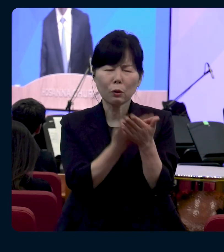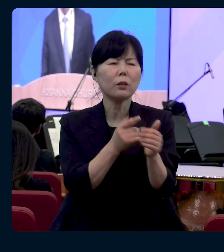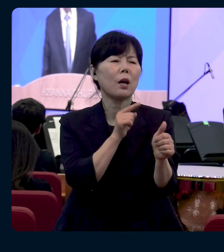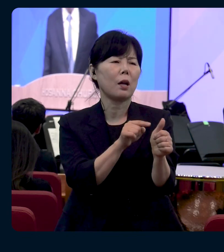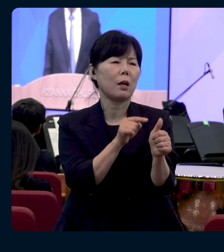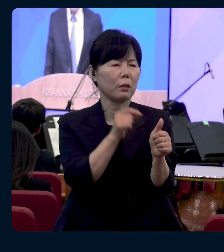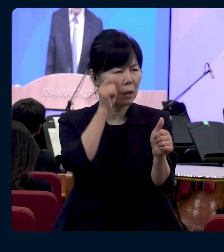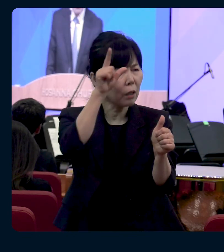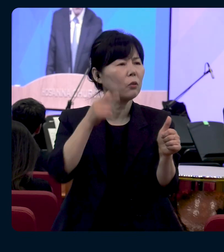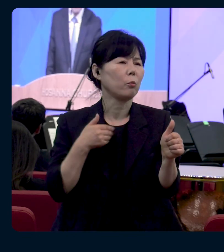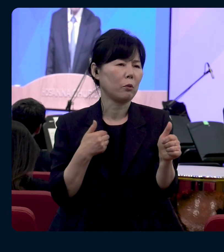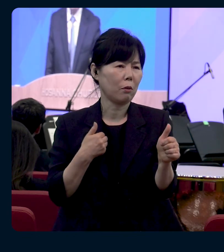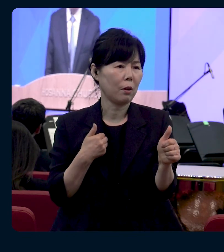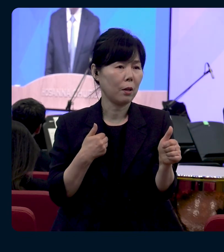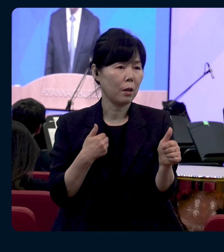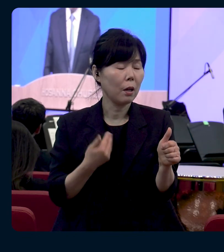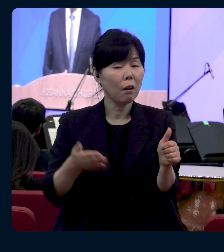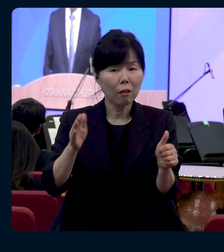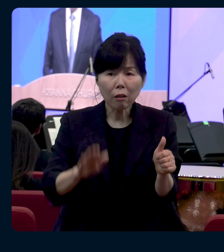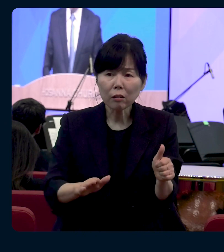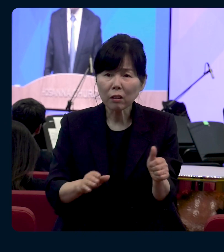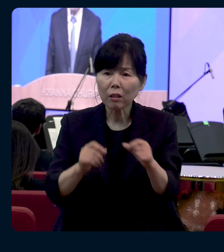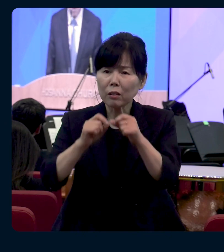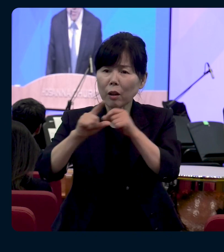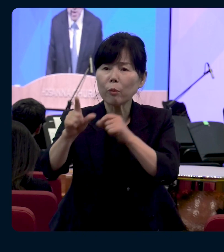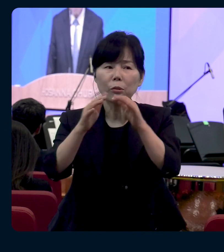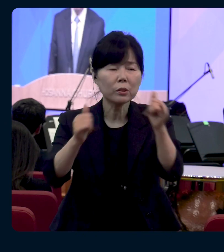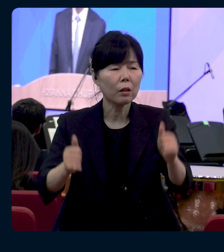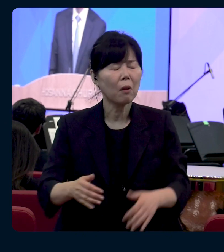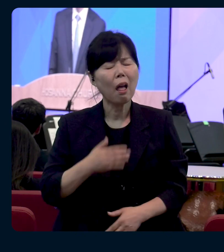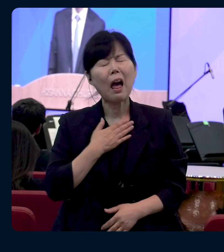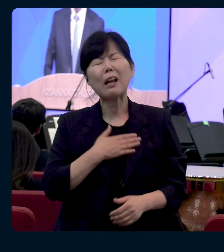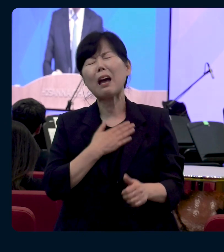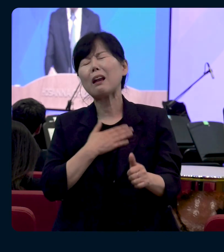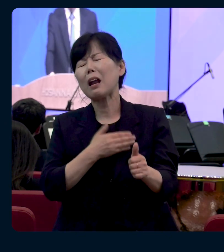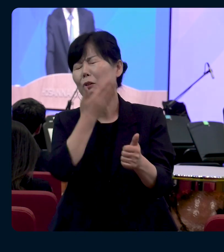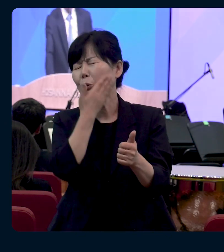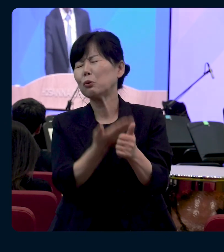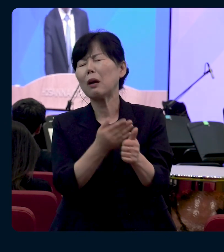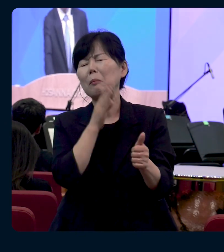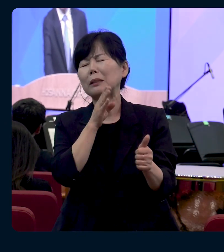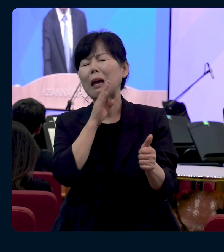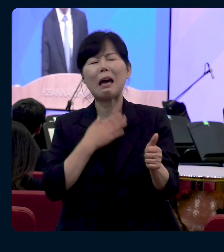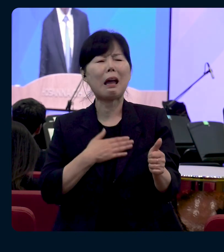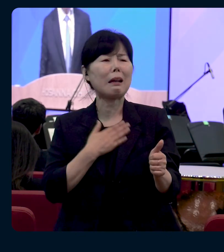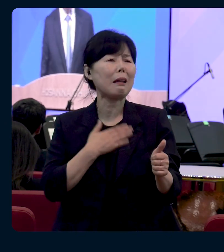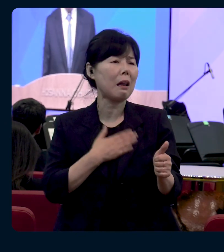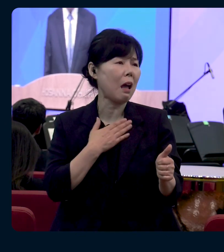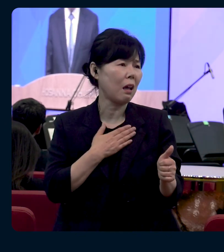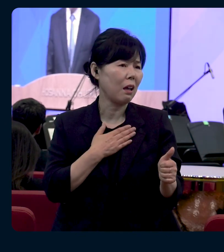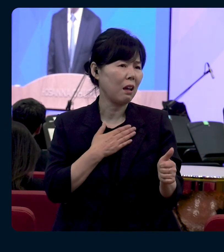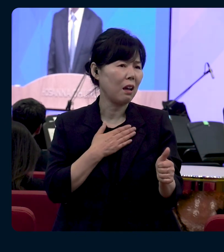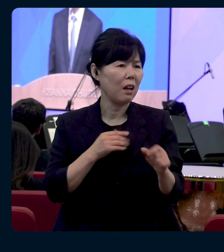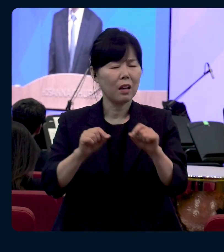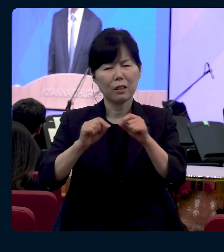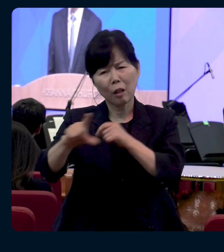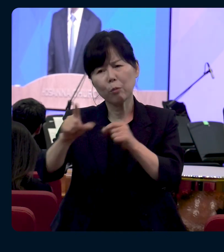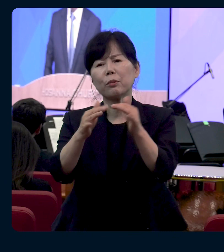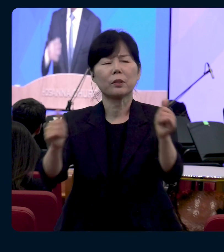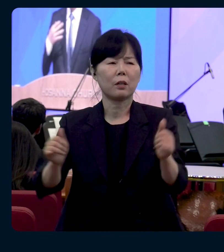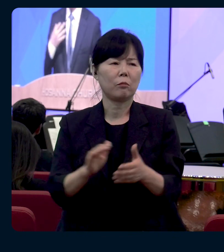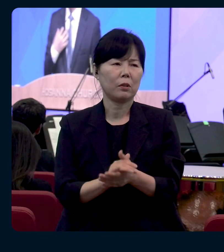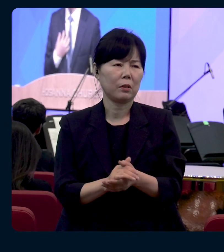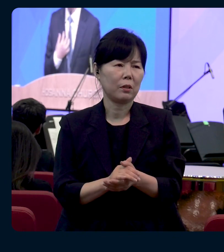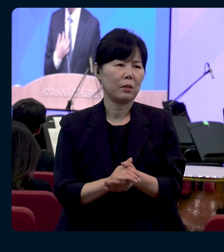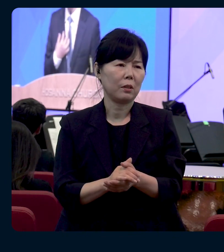그런데 많은 사람들은요 다들 안다고 생각들을 합니다. 내 곁에 있는 그 사람이 정말 소중한 사람이라고